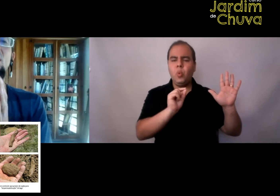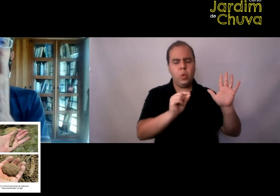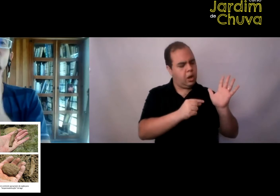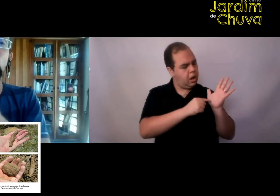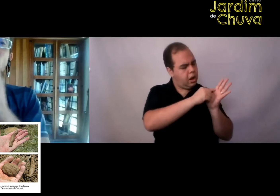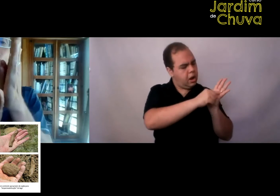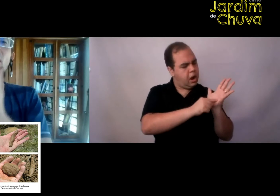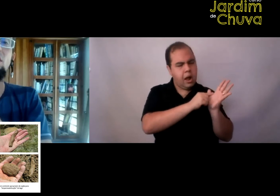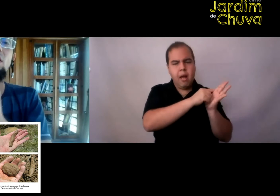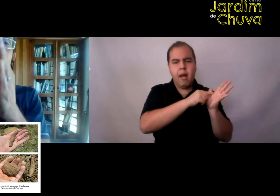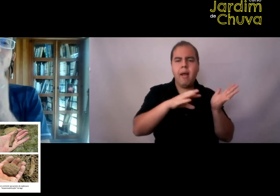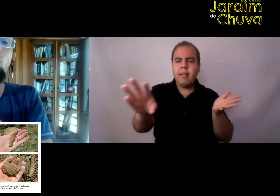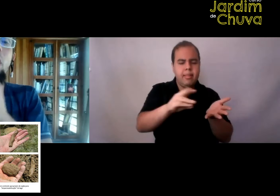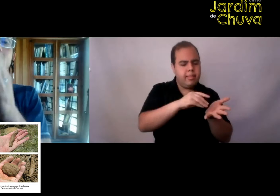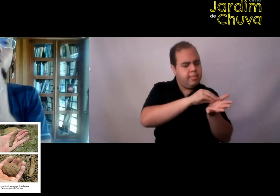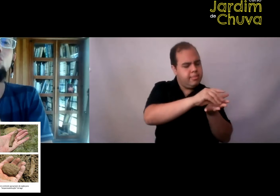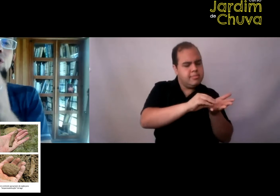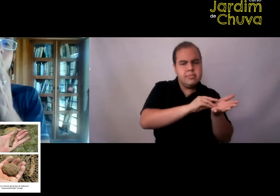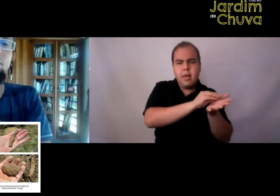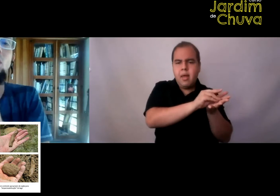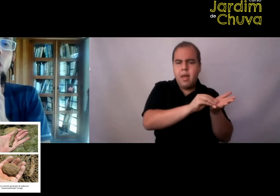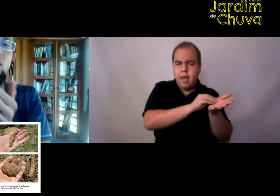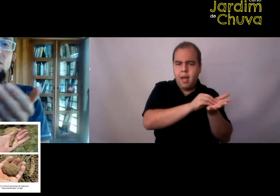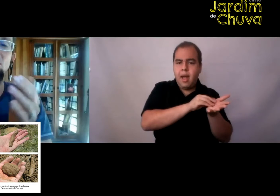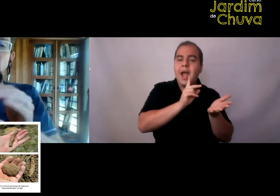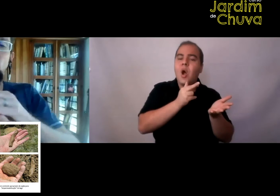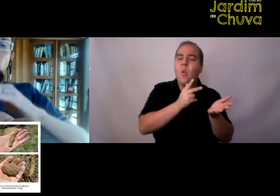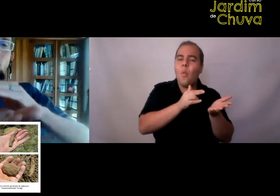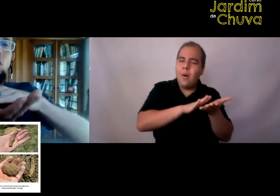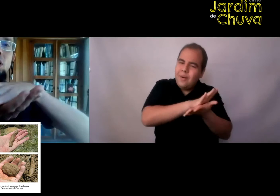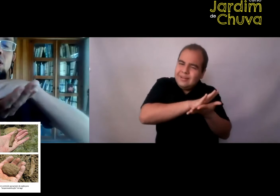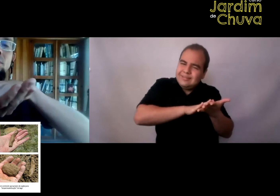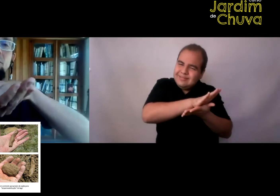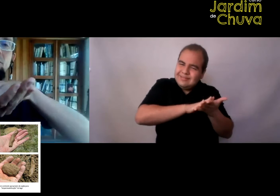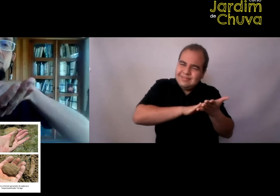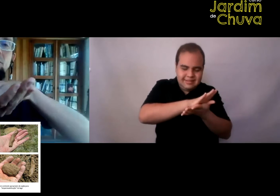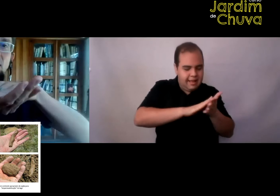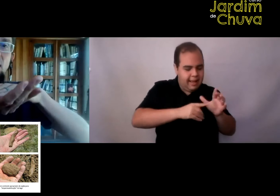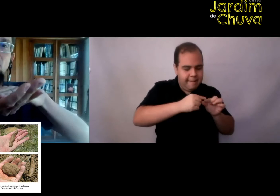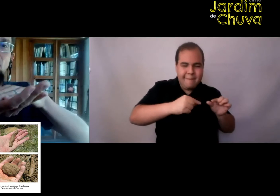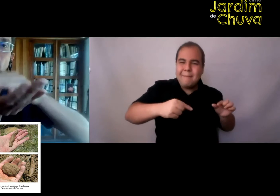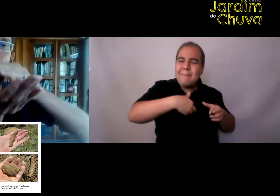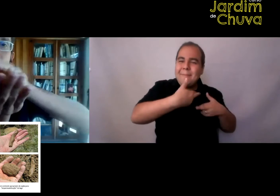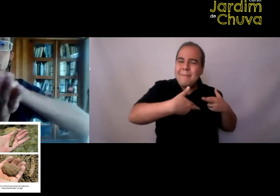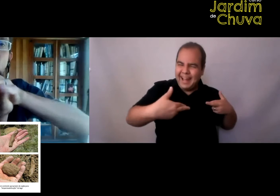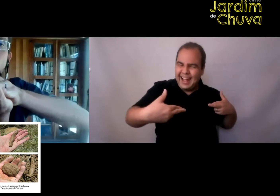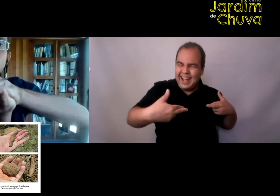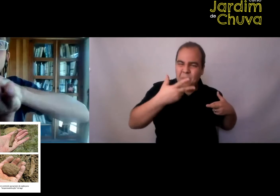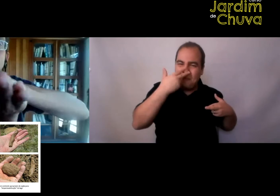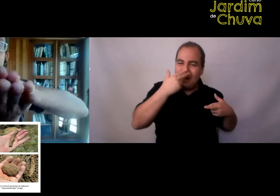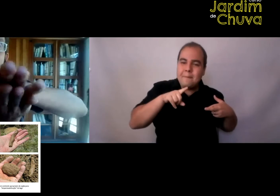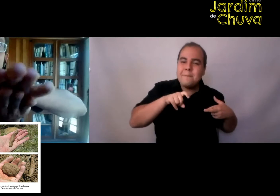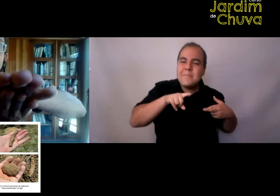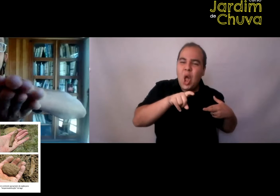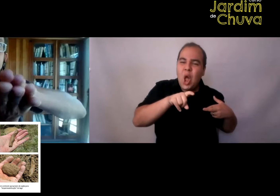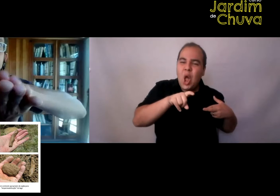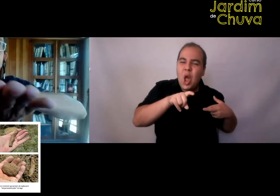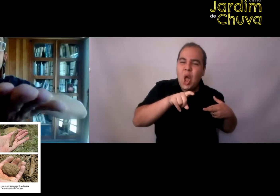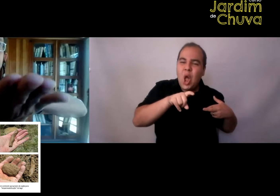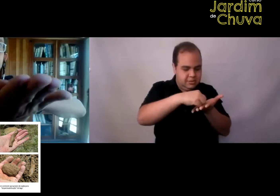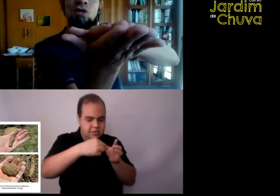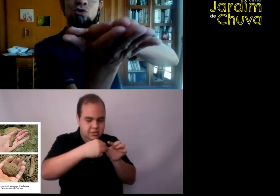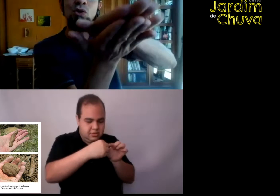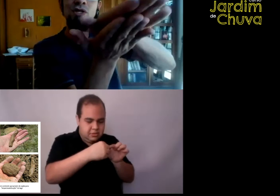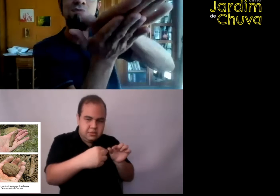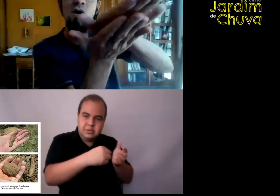argilosa em que foi feita tipo um macarrãozinho, uma minhoca, sabe? Coloca a terra na palma da mão e